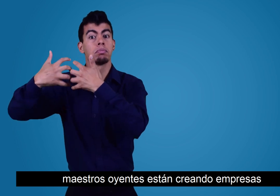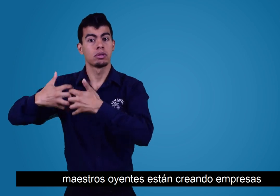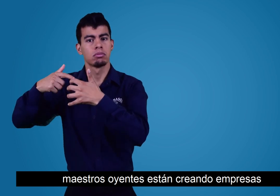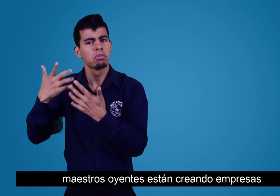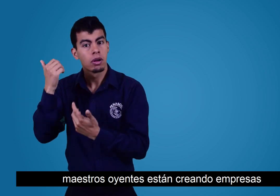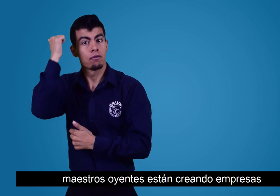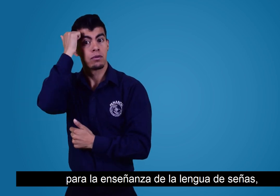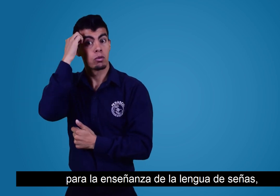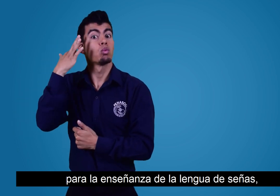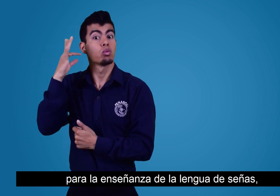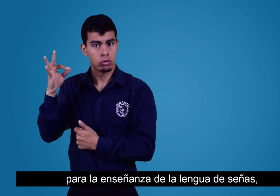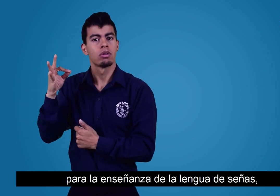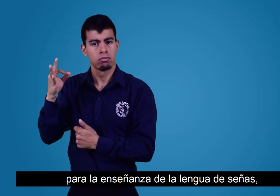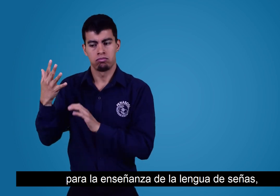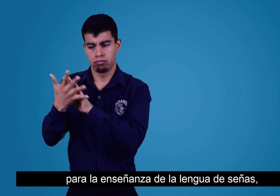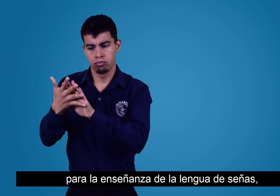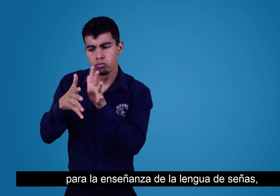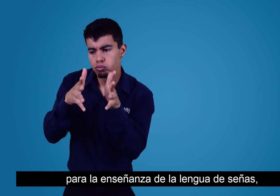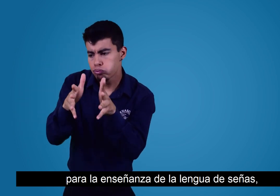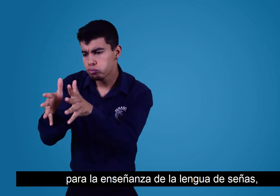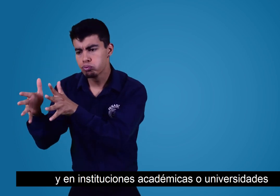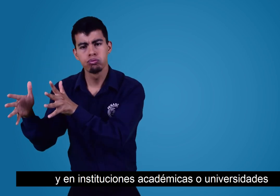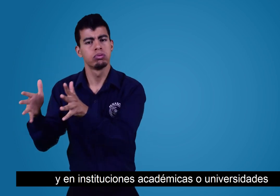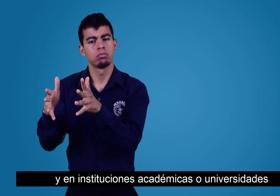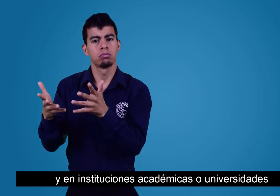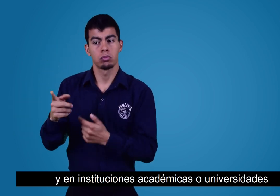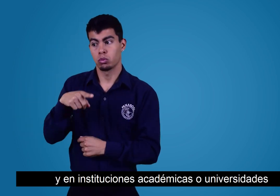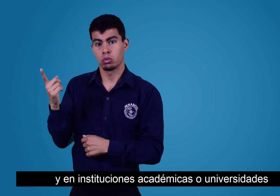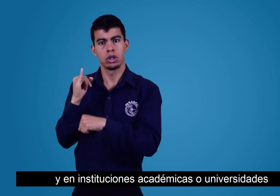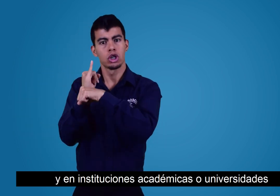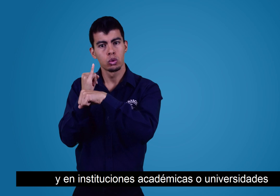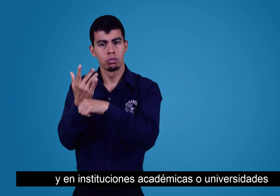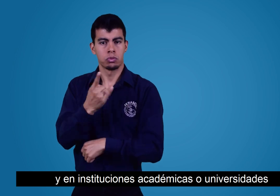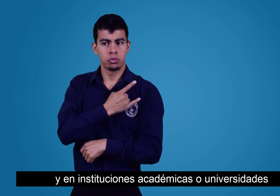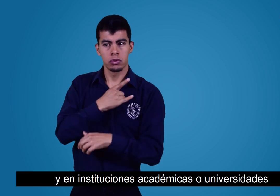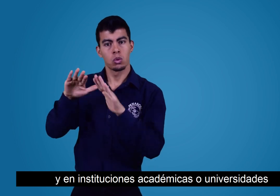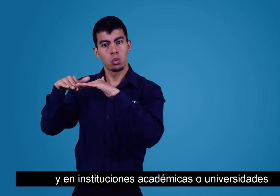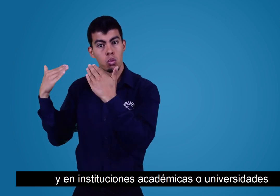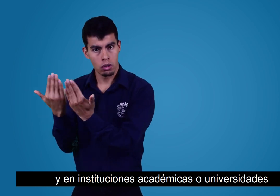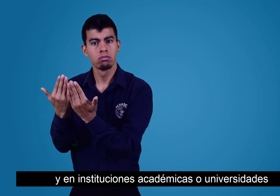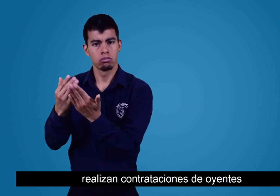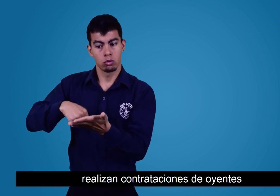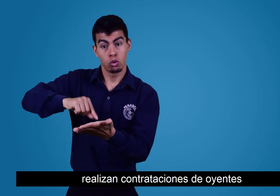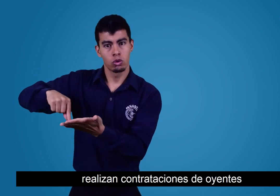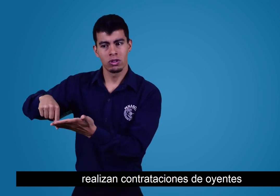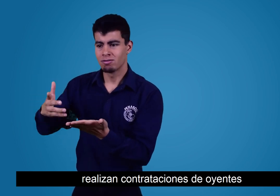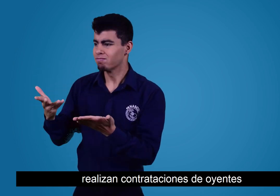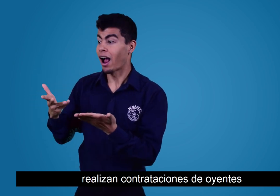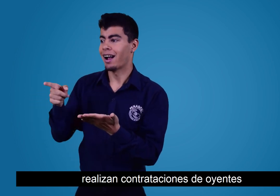empresas para la enseñanza de la lengua de señas y en instituciones académicas o universidades realizan contrataciones